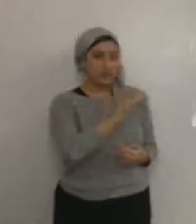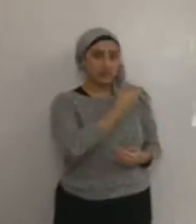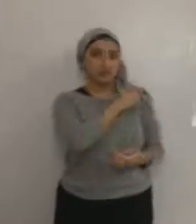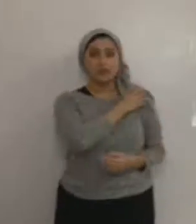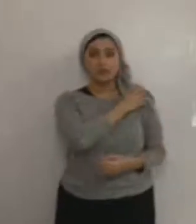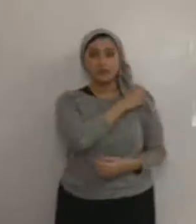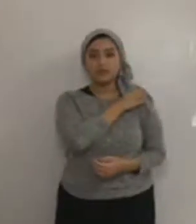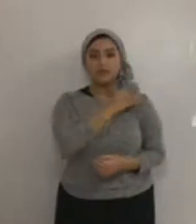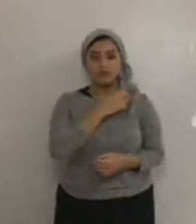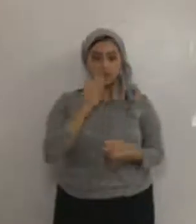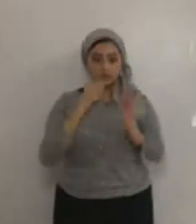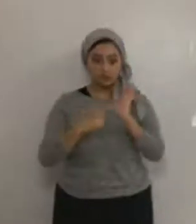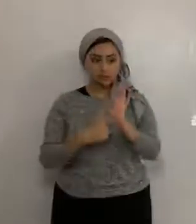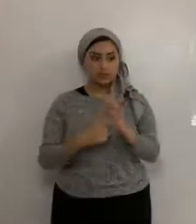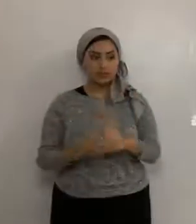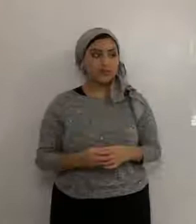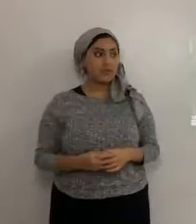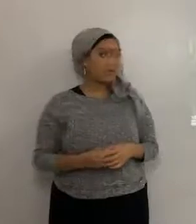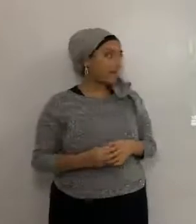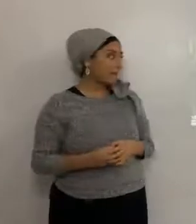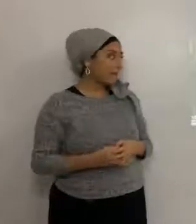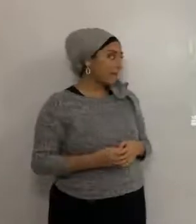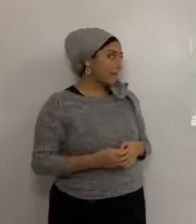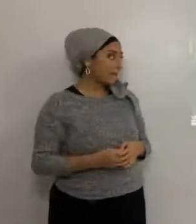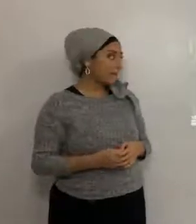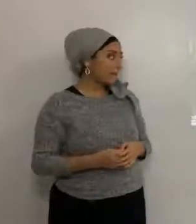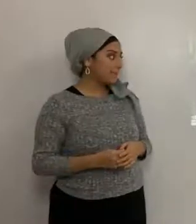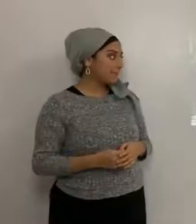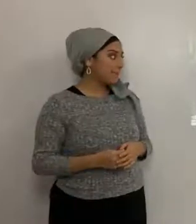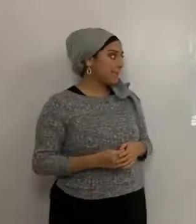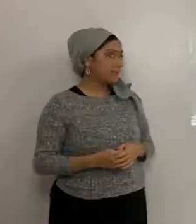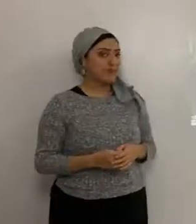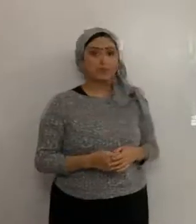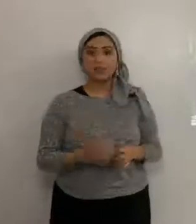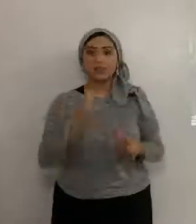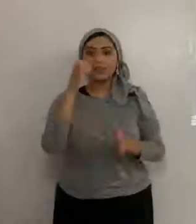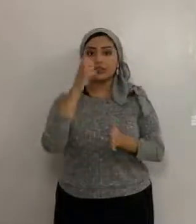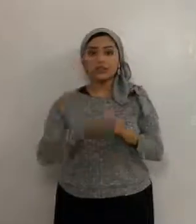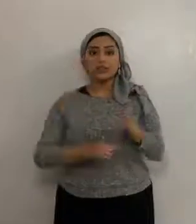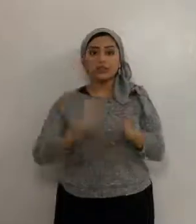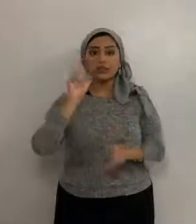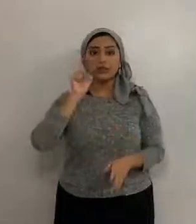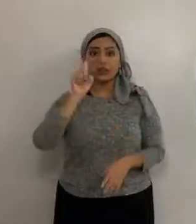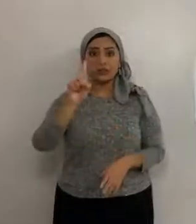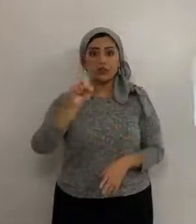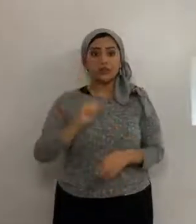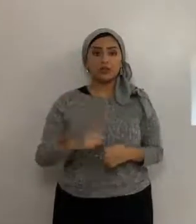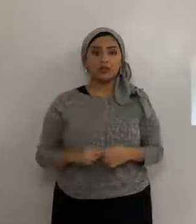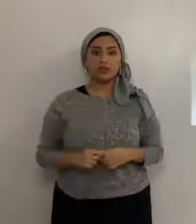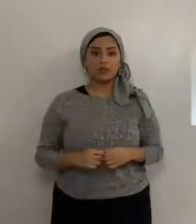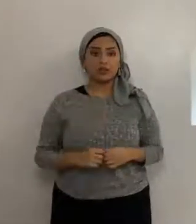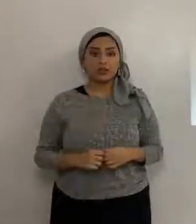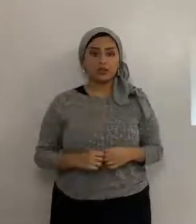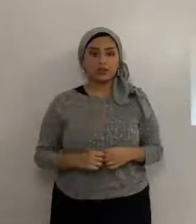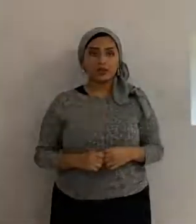voy a mostrar. En el capítulo 1, libro 7, tal vez no se logre ver hasta así, se logra ver muy